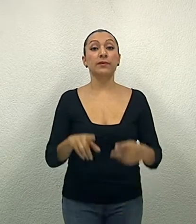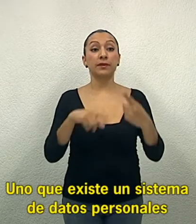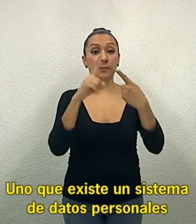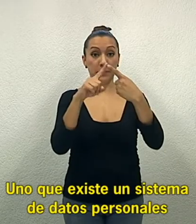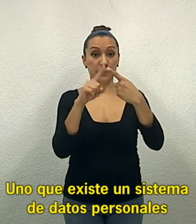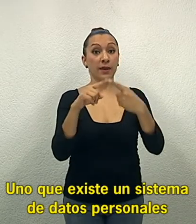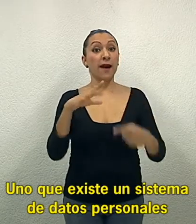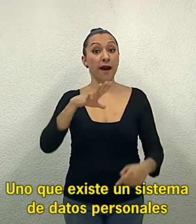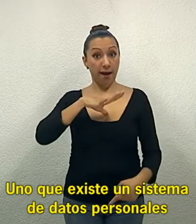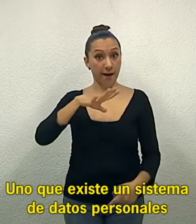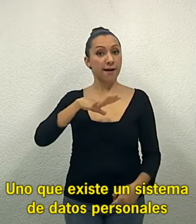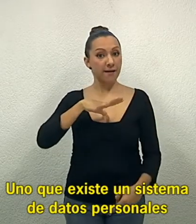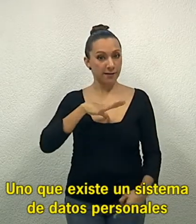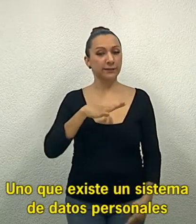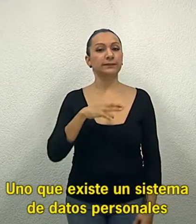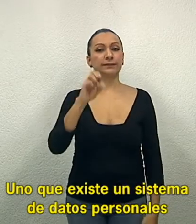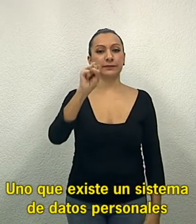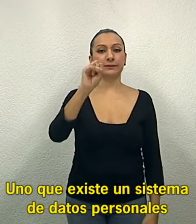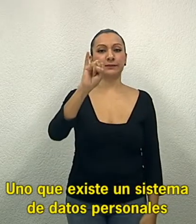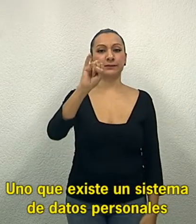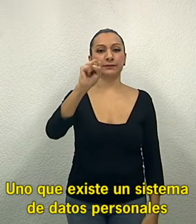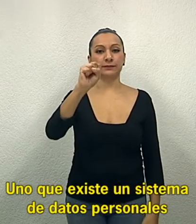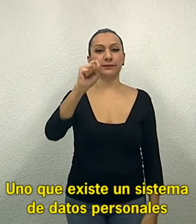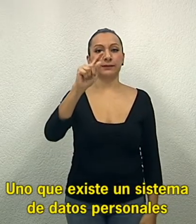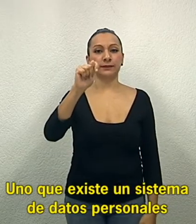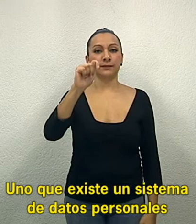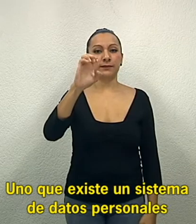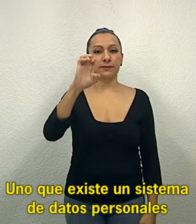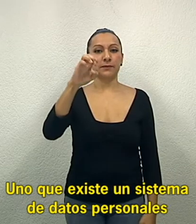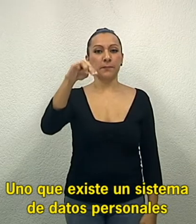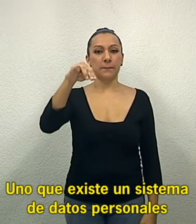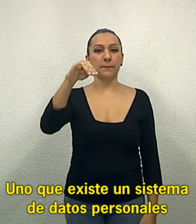uno que existe un sistema